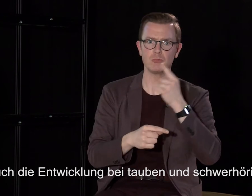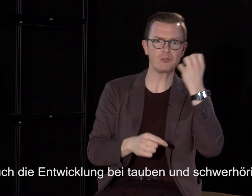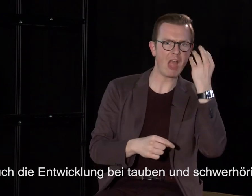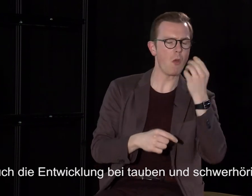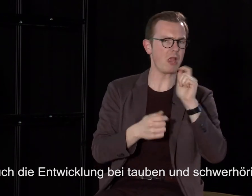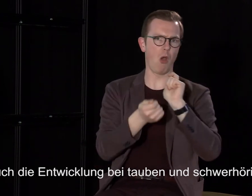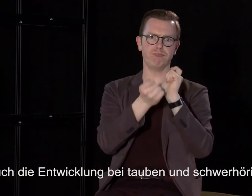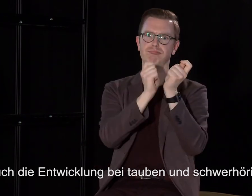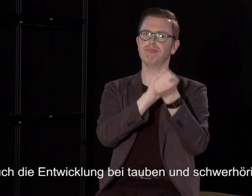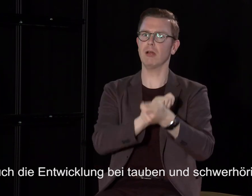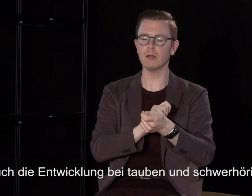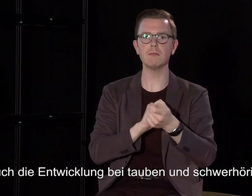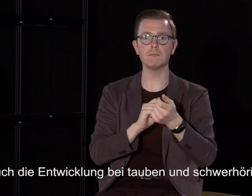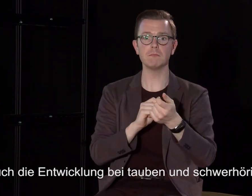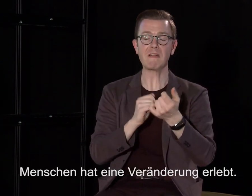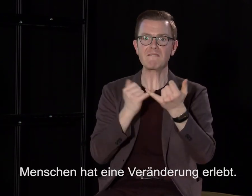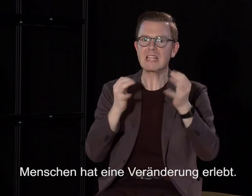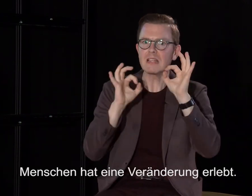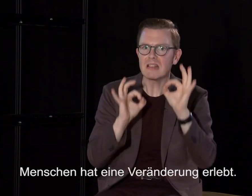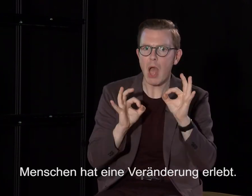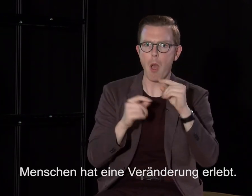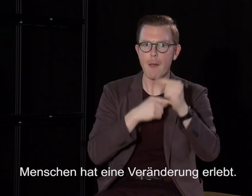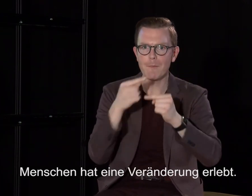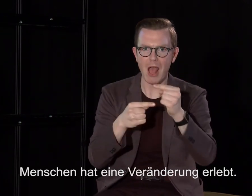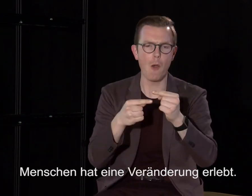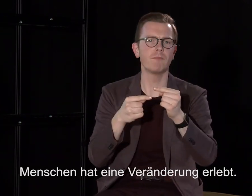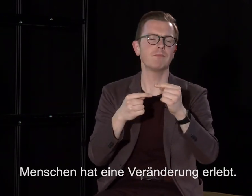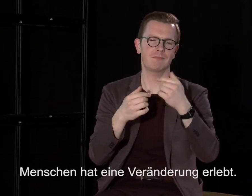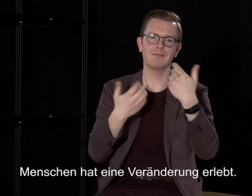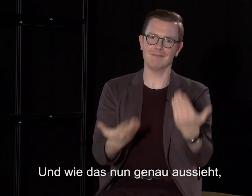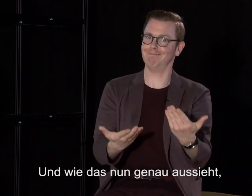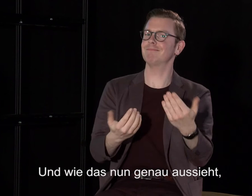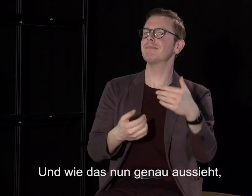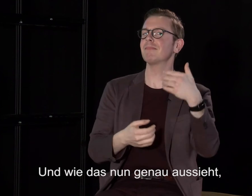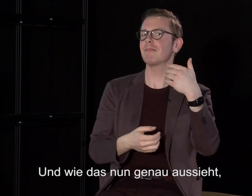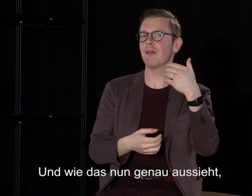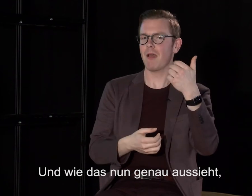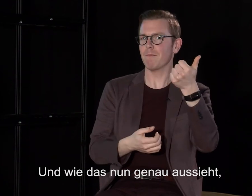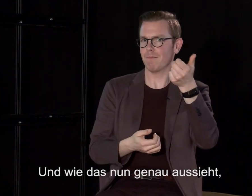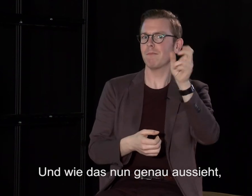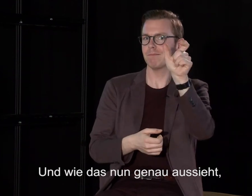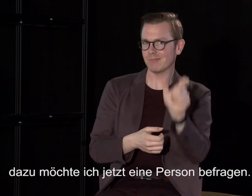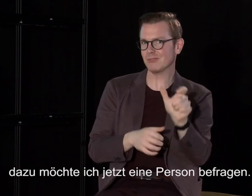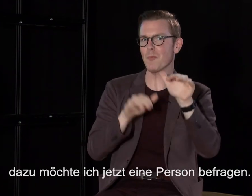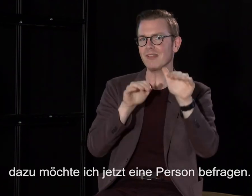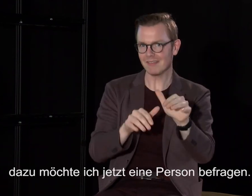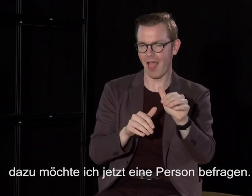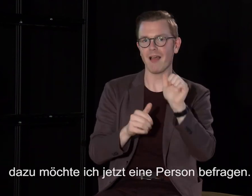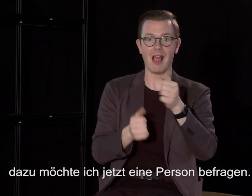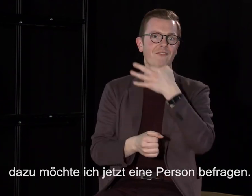bei Tauben und schwerhörigen Menschen hat eine Veränderung erlebt. Und wie das genau aussieht, dazu möchte ich jetzt eine Person